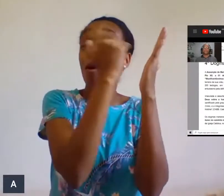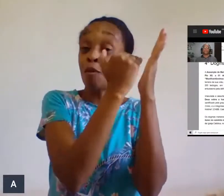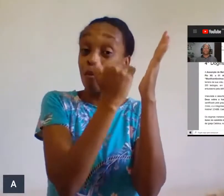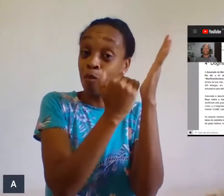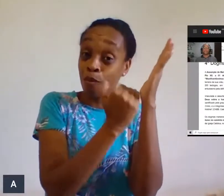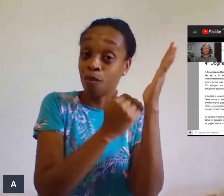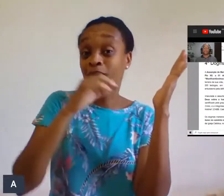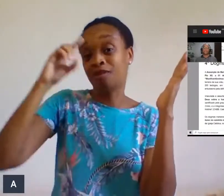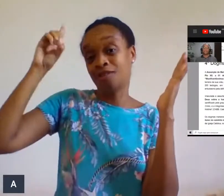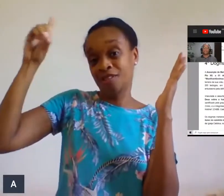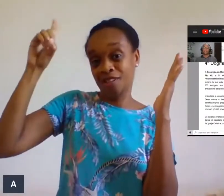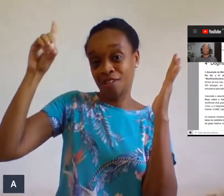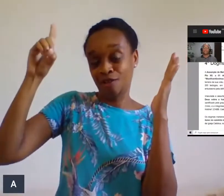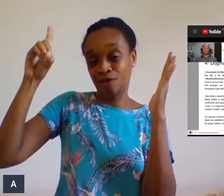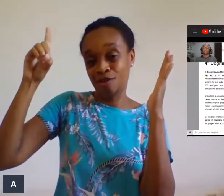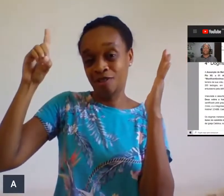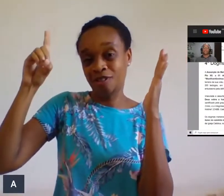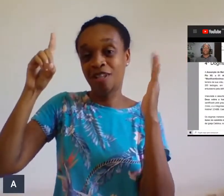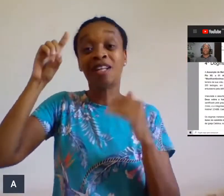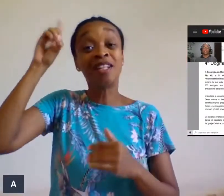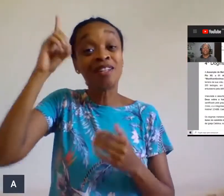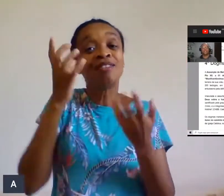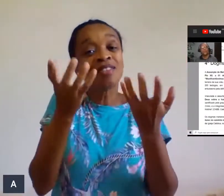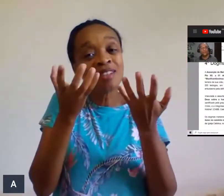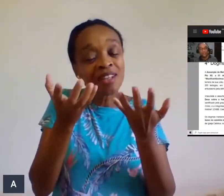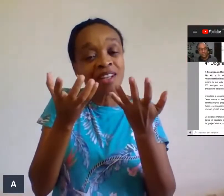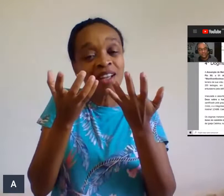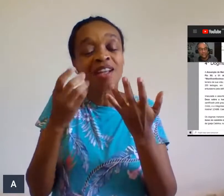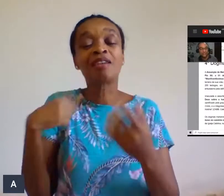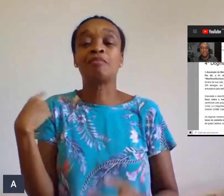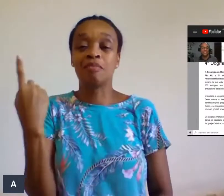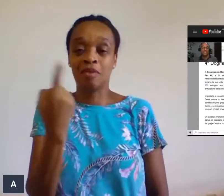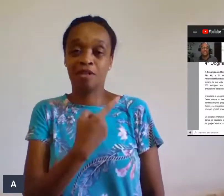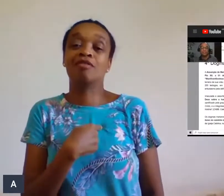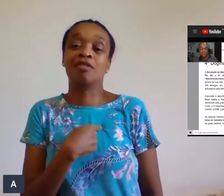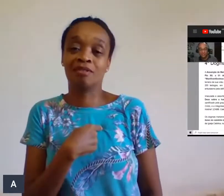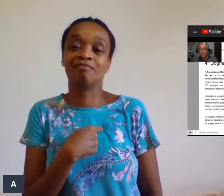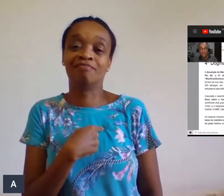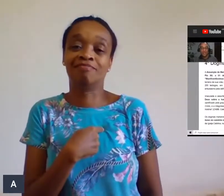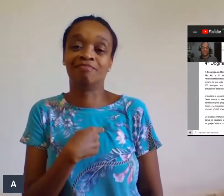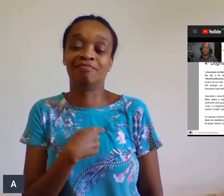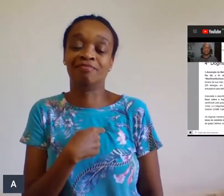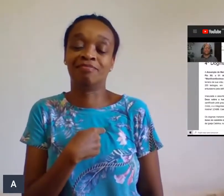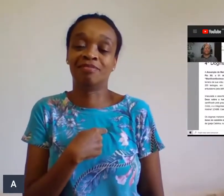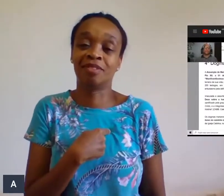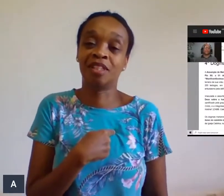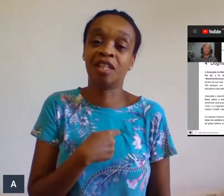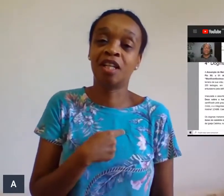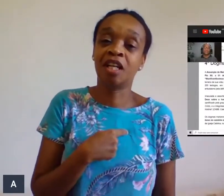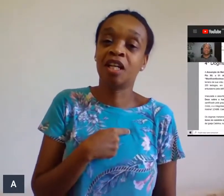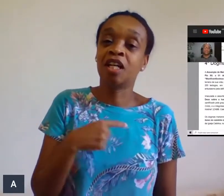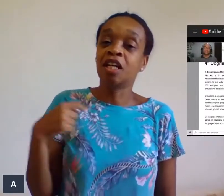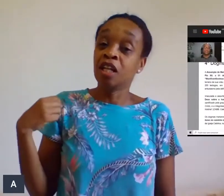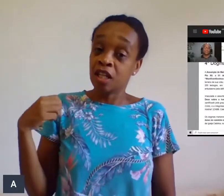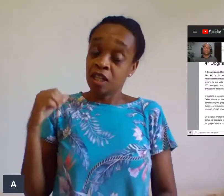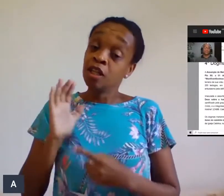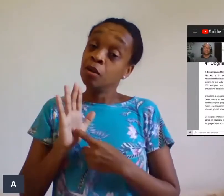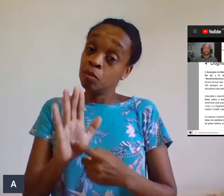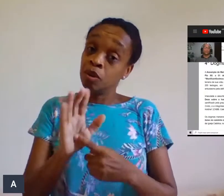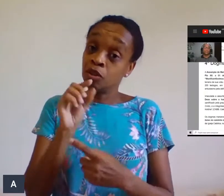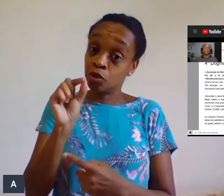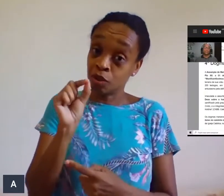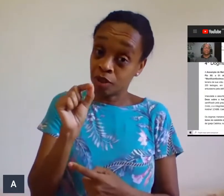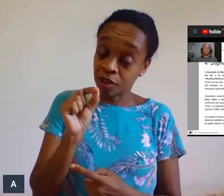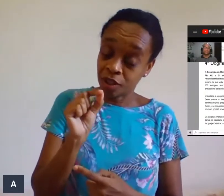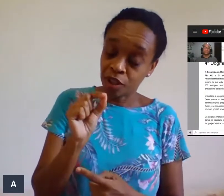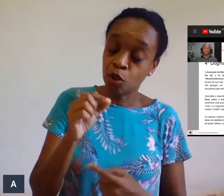a humanidade. Olha que nos diz Catequese Renovada da CNBB. A Assunção manifesta o destino do